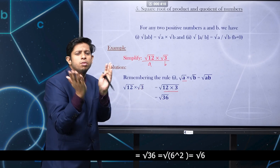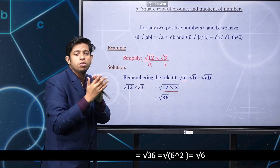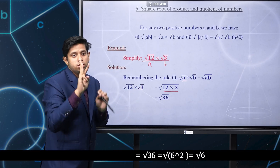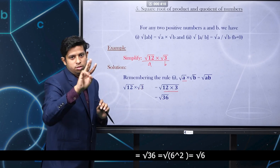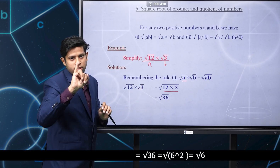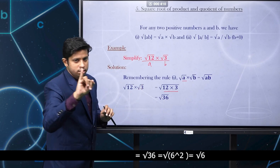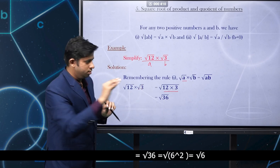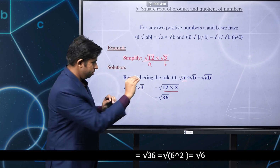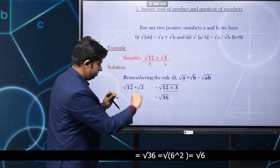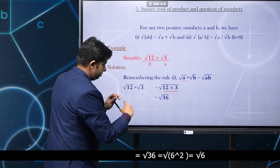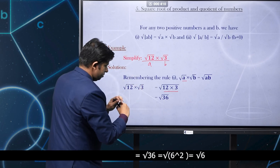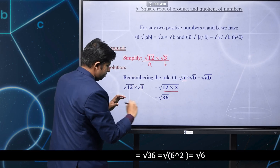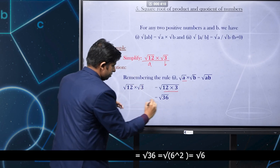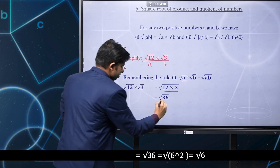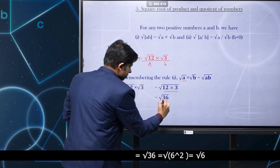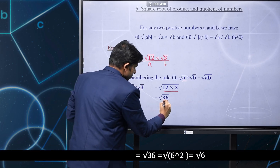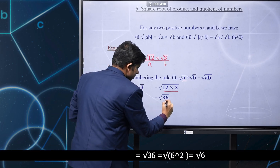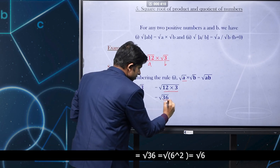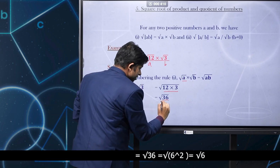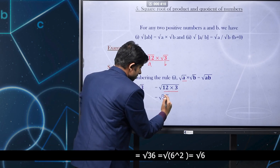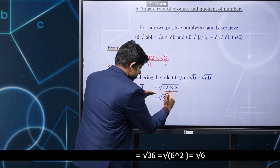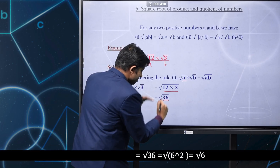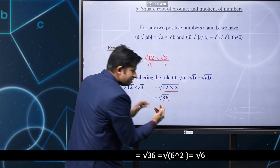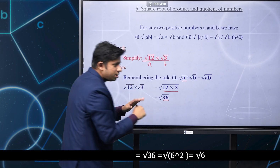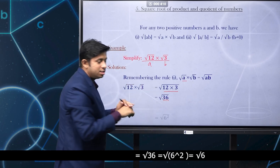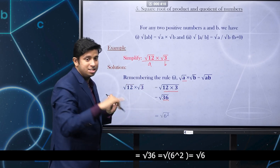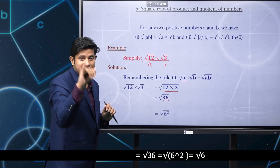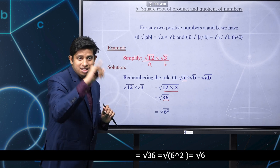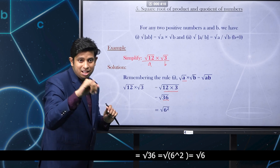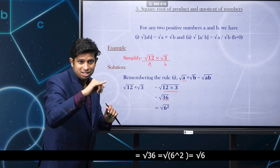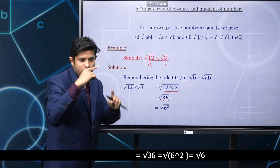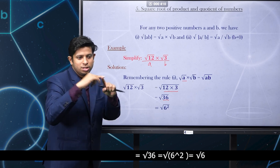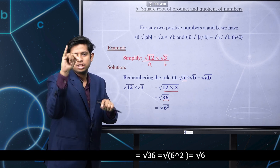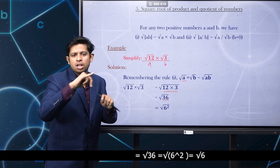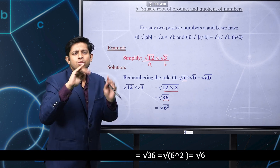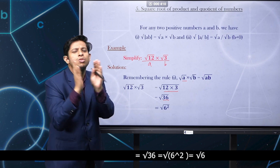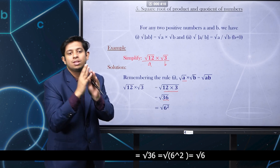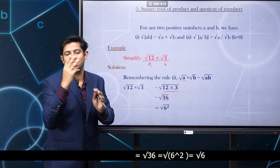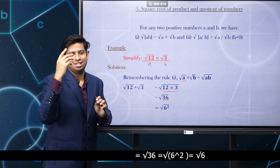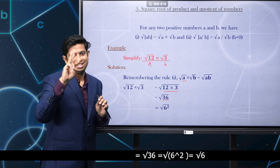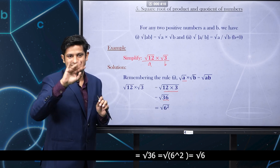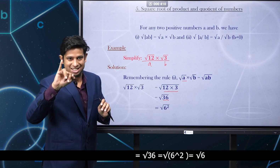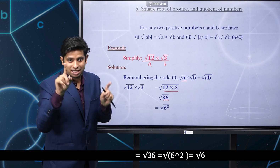बरोबर वर्गमुळामध्ये 36 बरोबर वर्गमुळामध्ये 6 चा वर्ग बरोबर वर्गमुळामध्ये